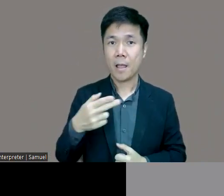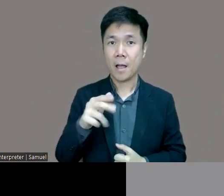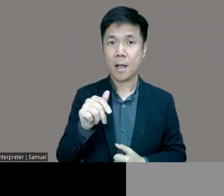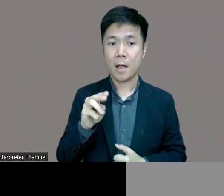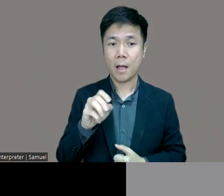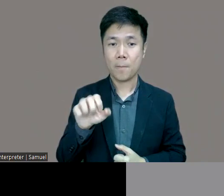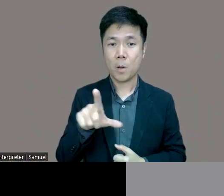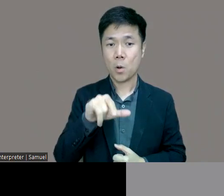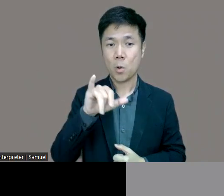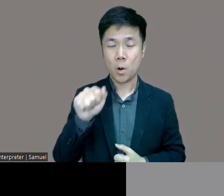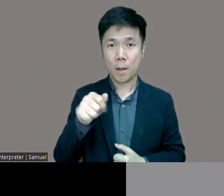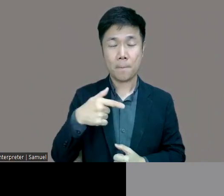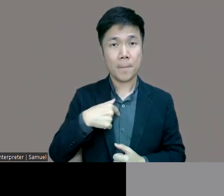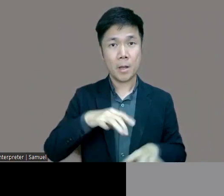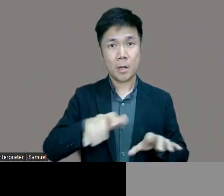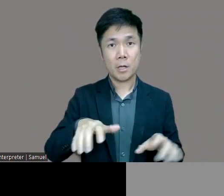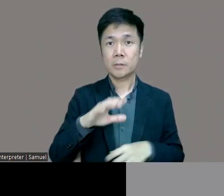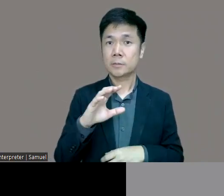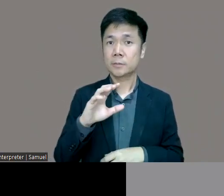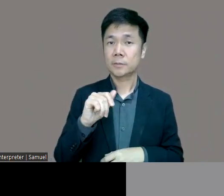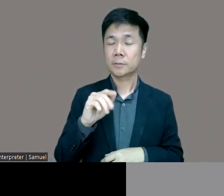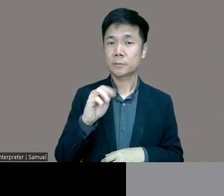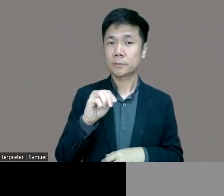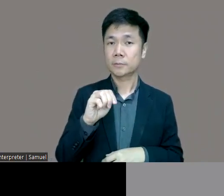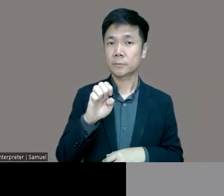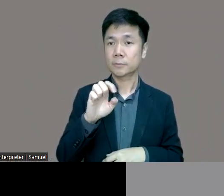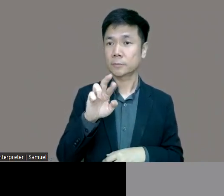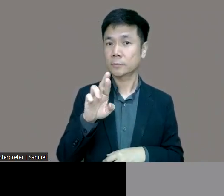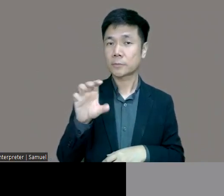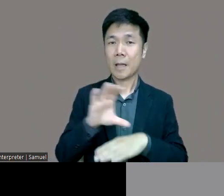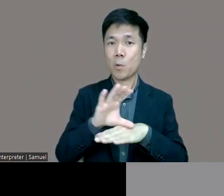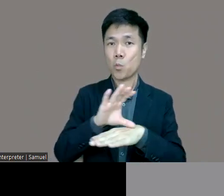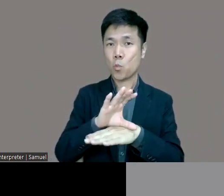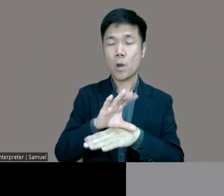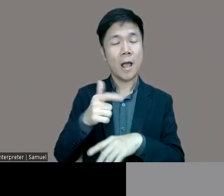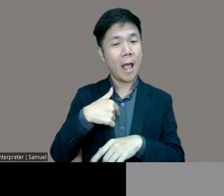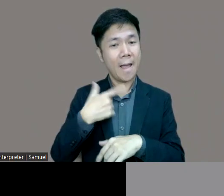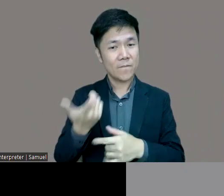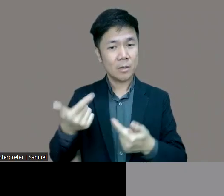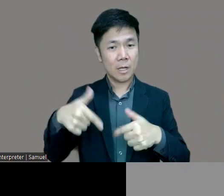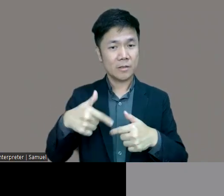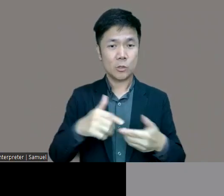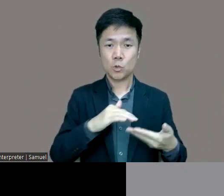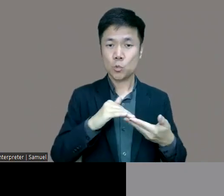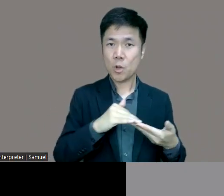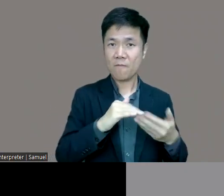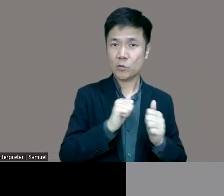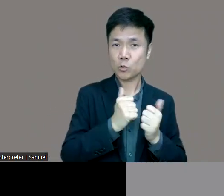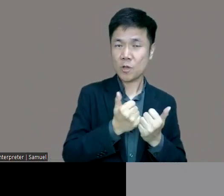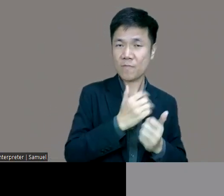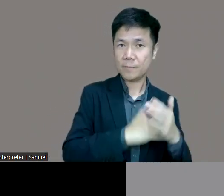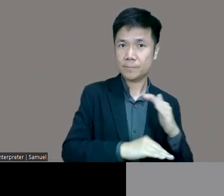Je m'appelle Armel, je suis du Cameroun, je suis présidente des associations de personnes